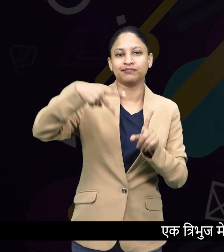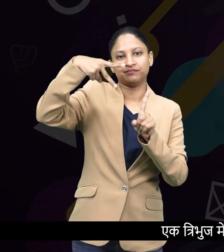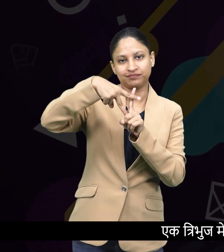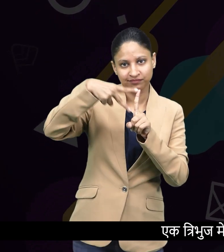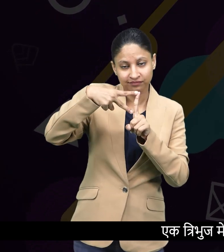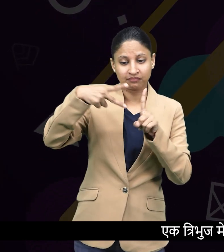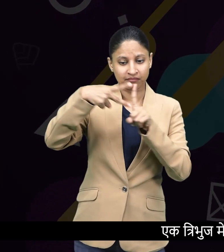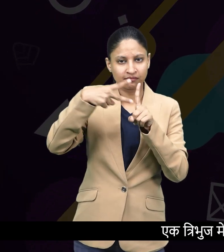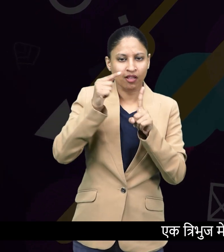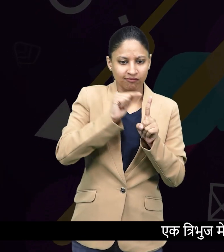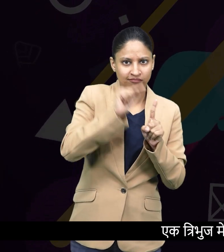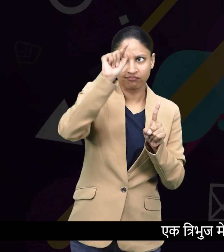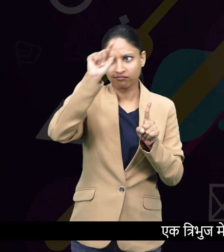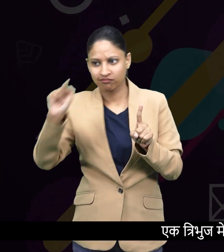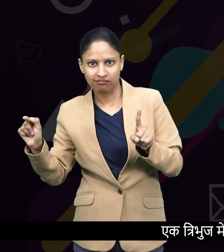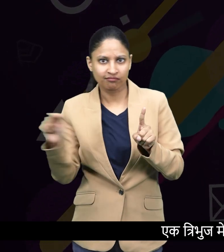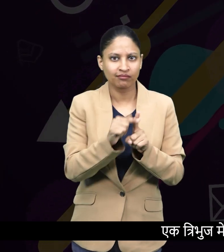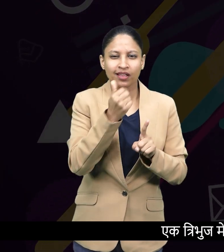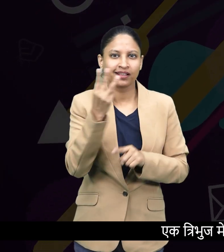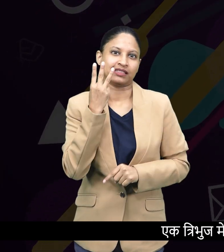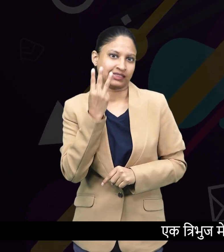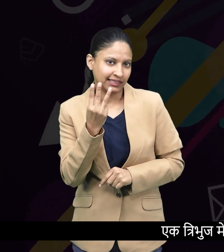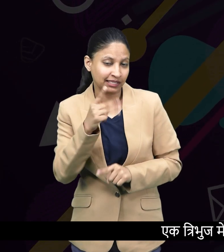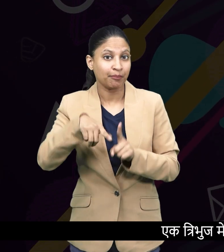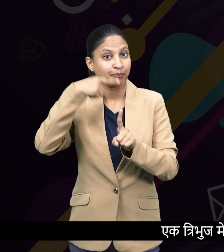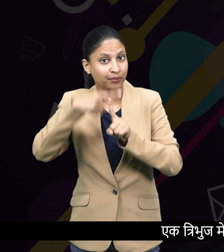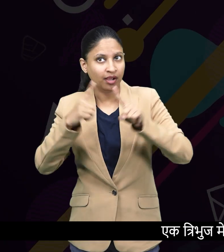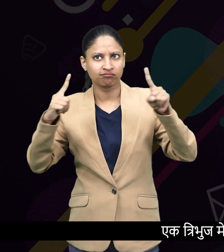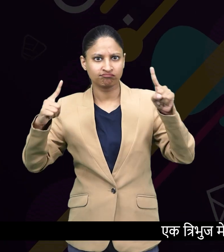एक त्रिभुज में 3 भुजाएं और 3 कोने होते हैं,